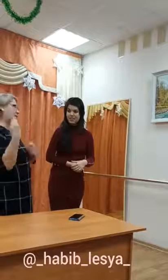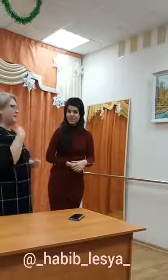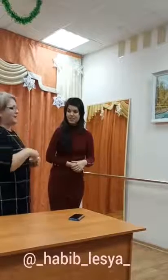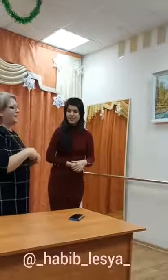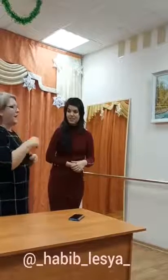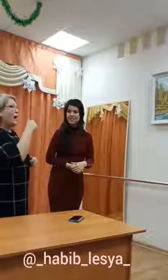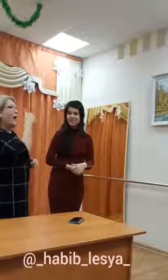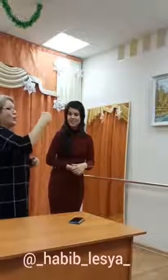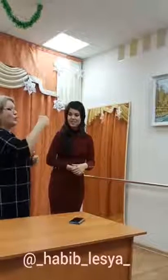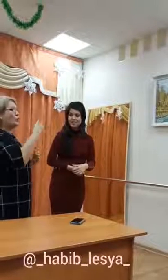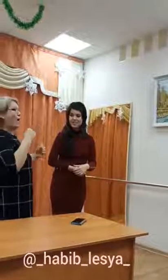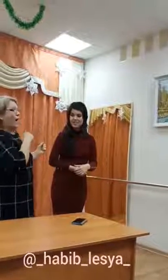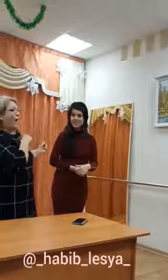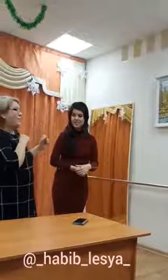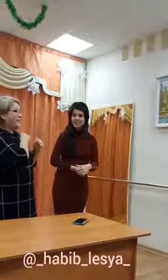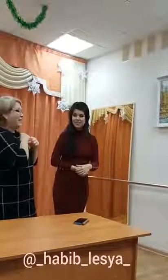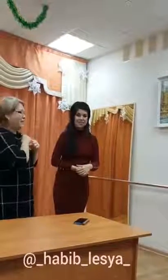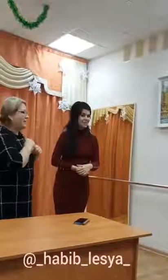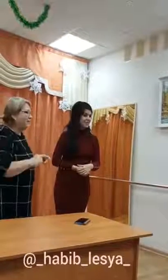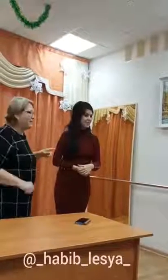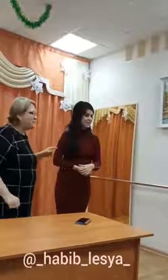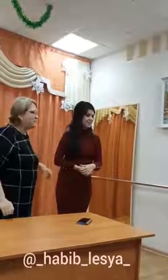одеваться, хорошо отдыхать.